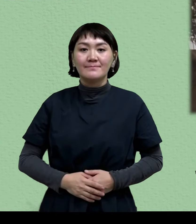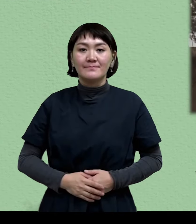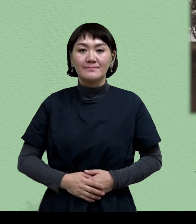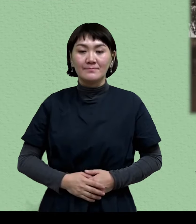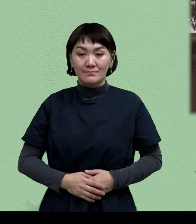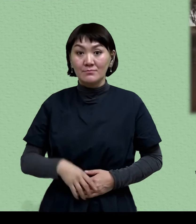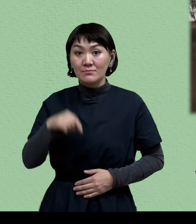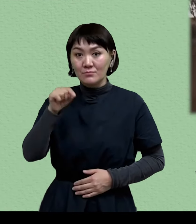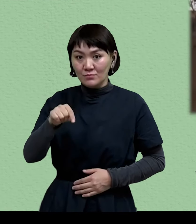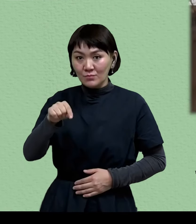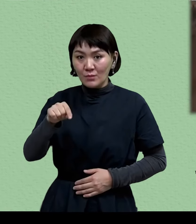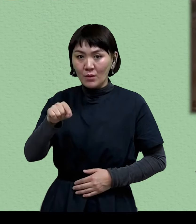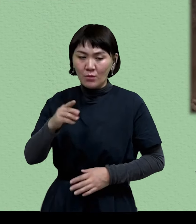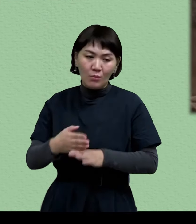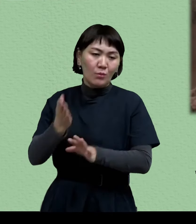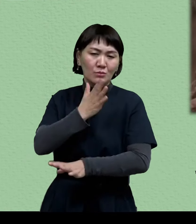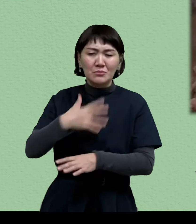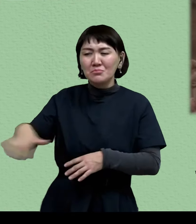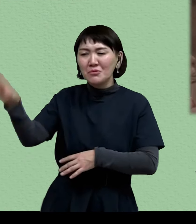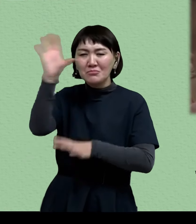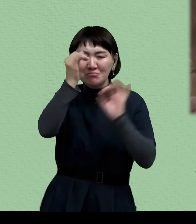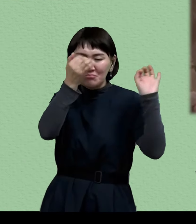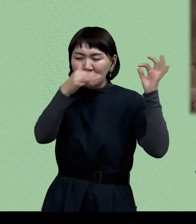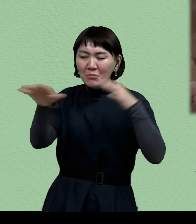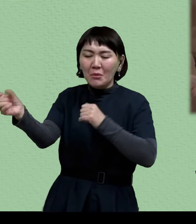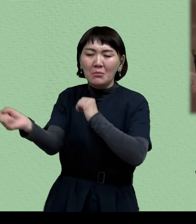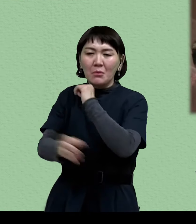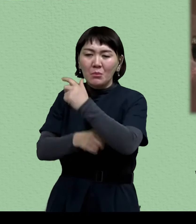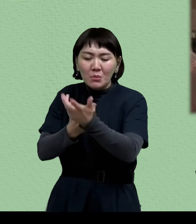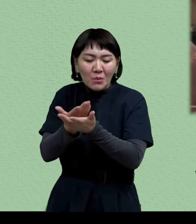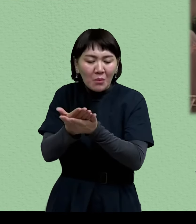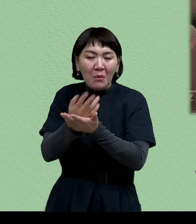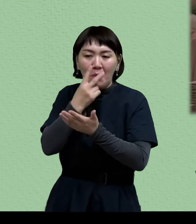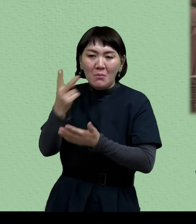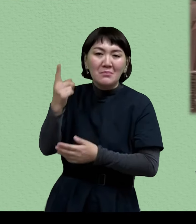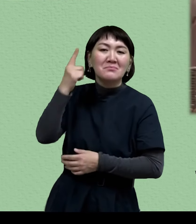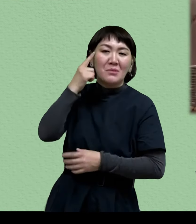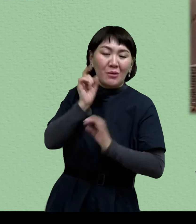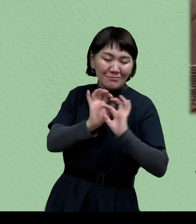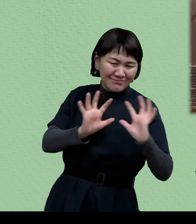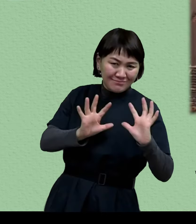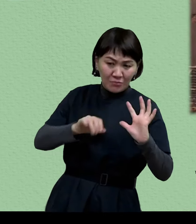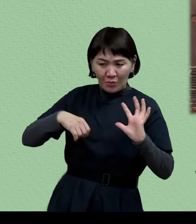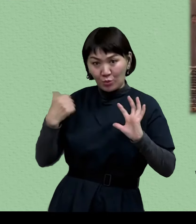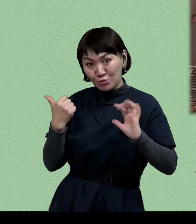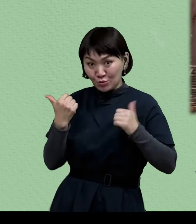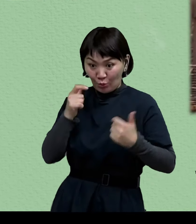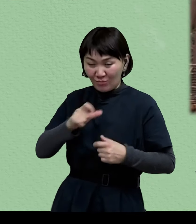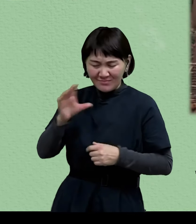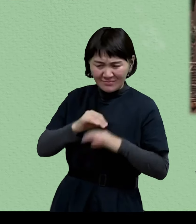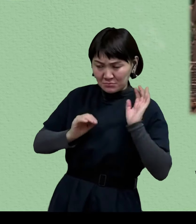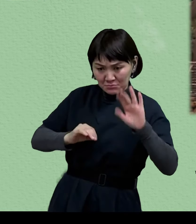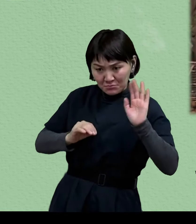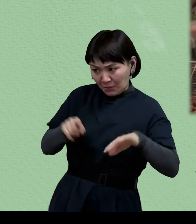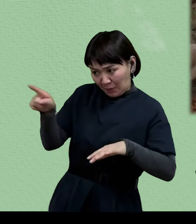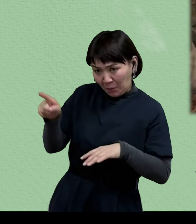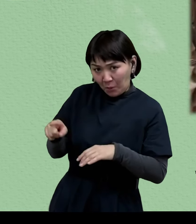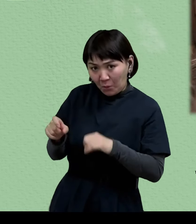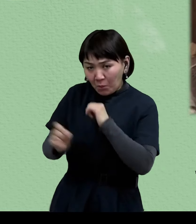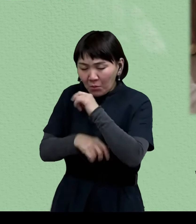Урд түүнийг гуйлгачин байсныг харсан хүмүүс болон хуршууд нь энэ ч гуйлга гуйж суудаг нөгөөх